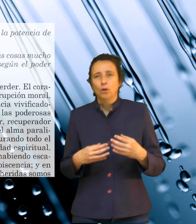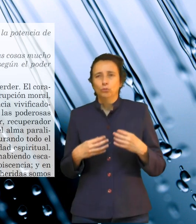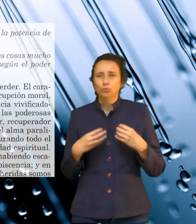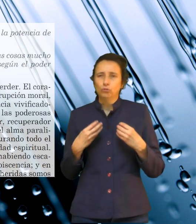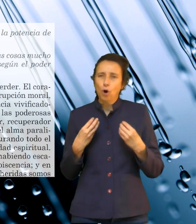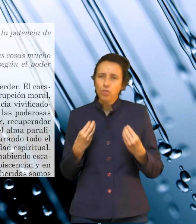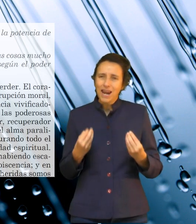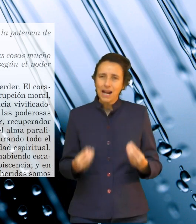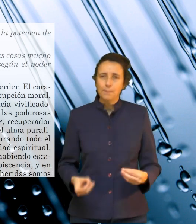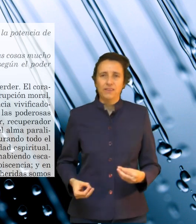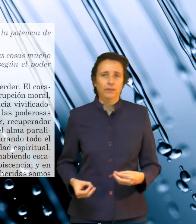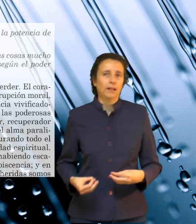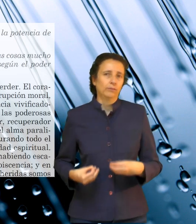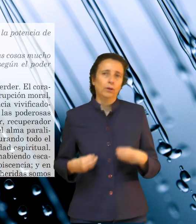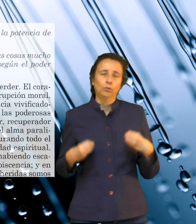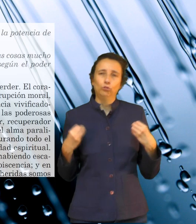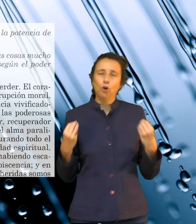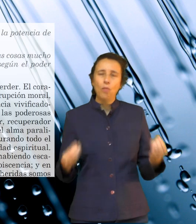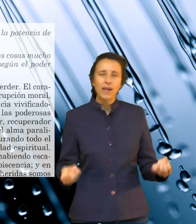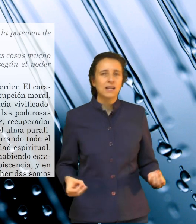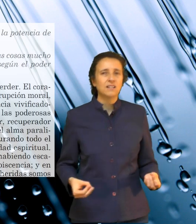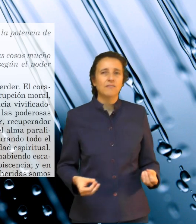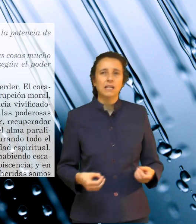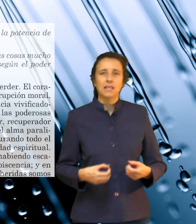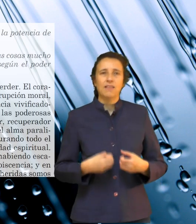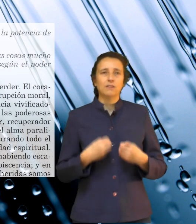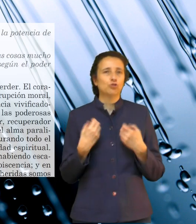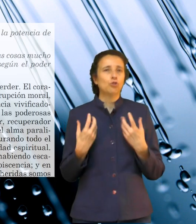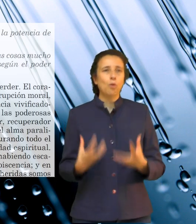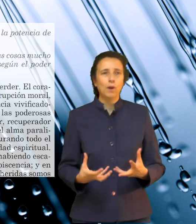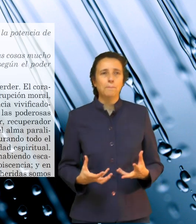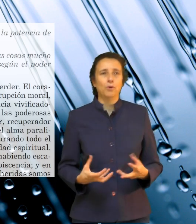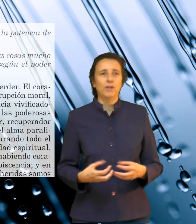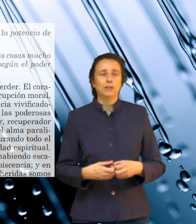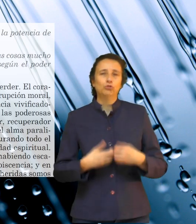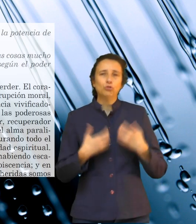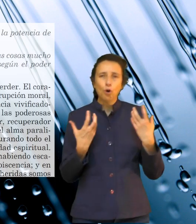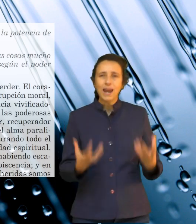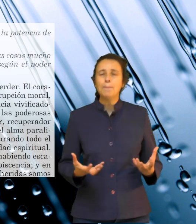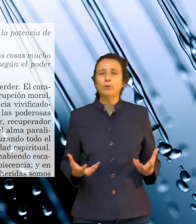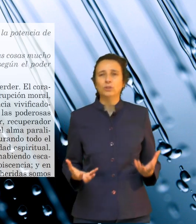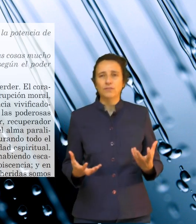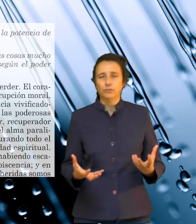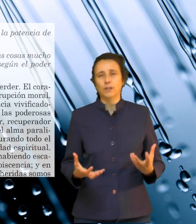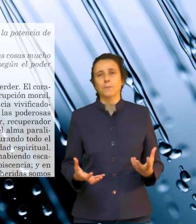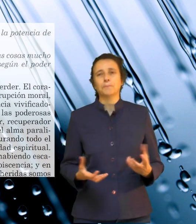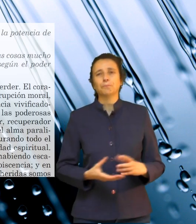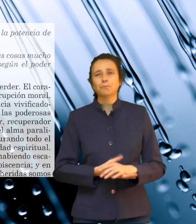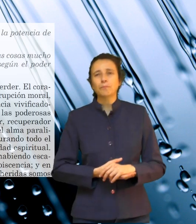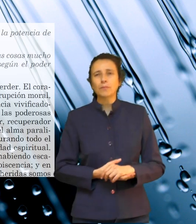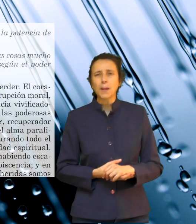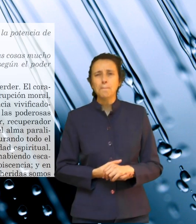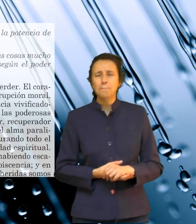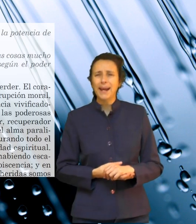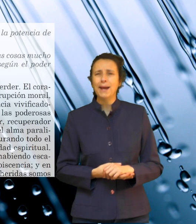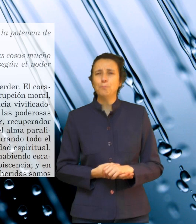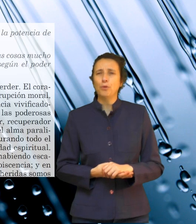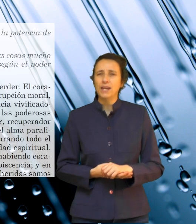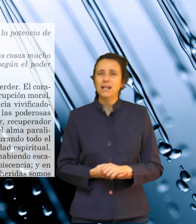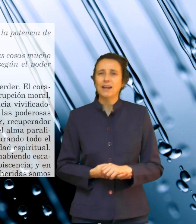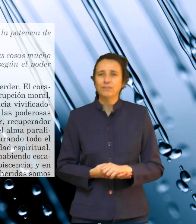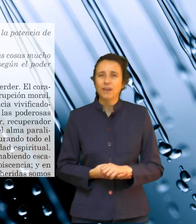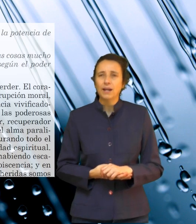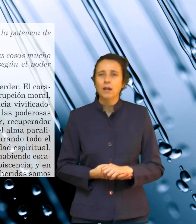entregarnos toda la capacitación, todas las habilidades, todo el poder, toda la potencia